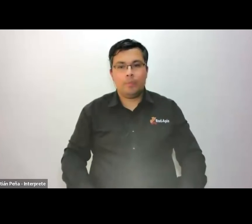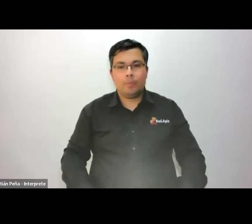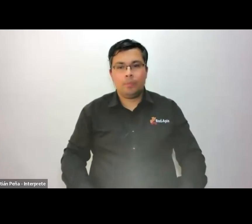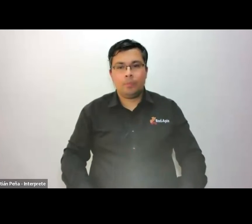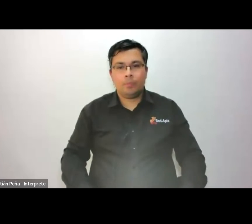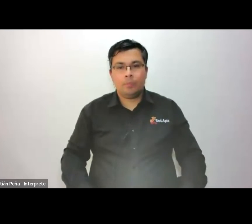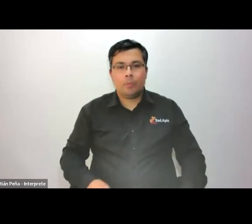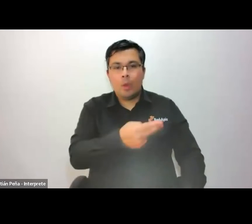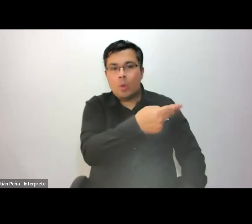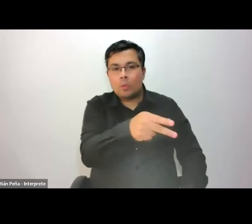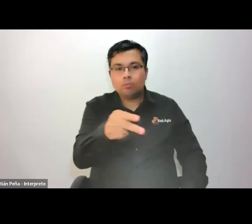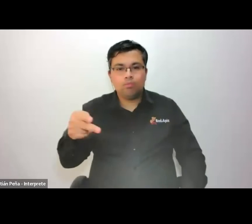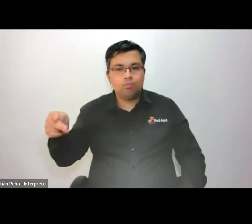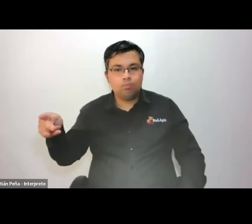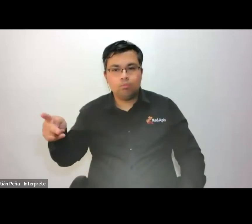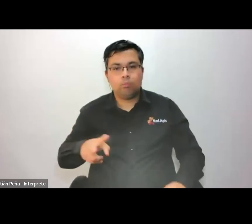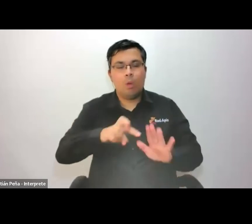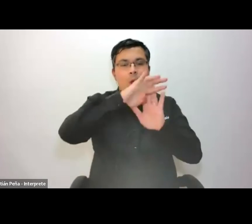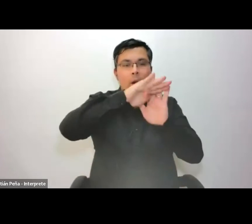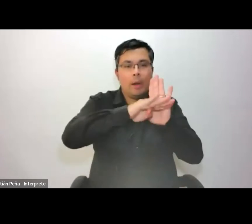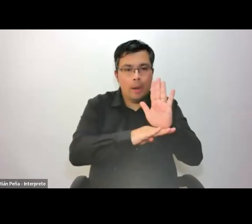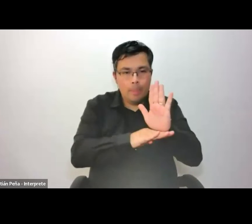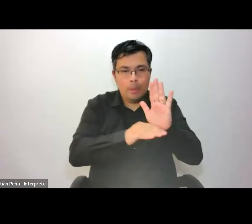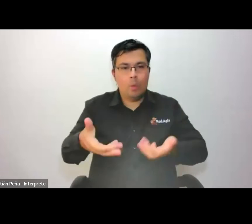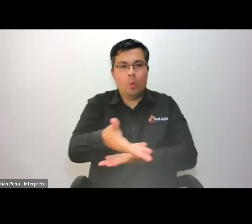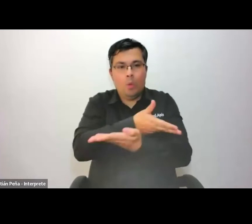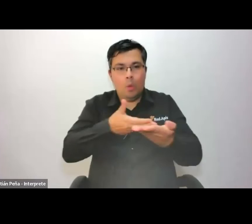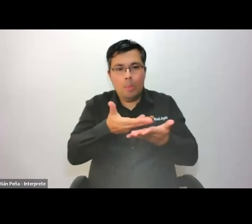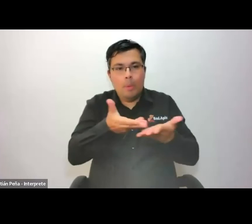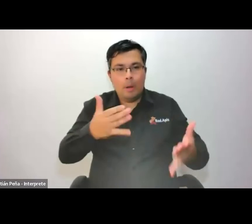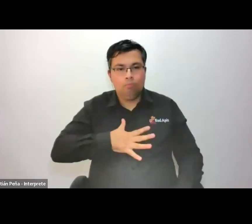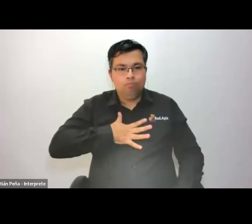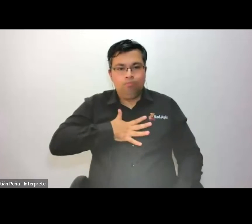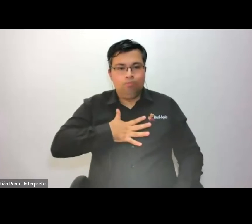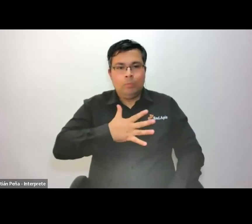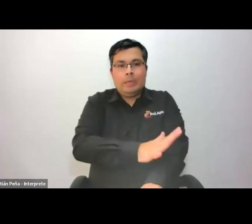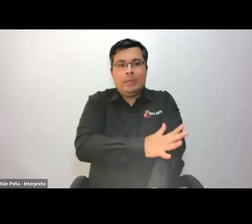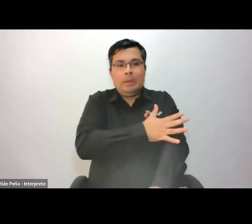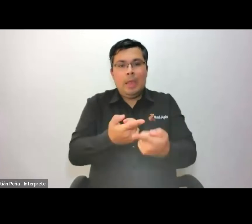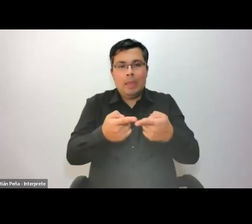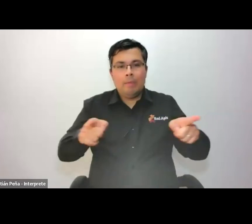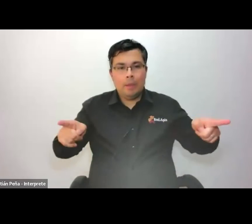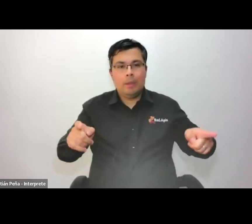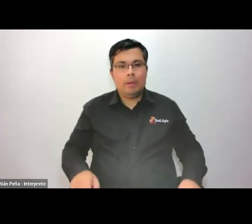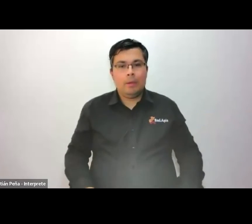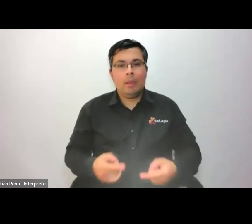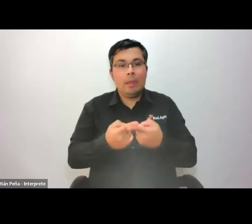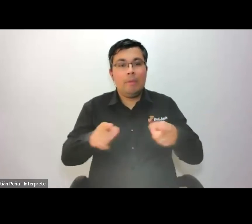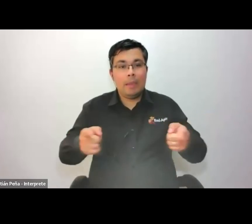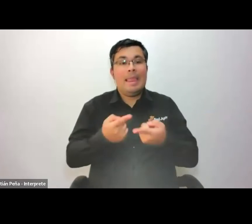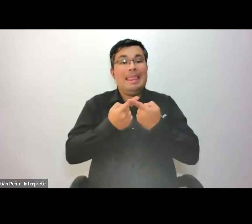de convivencia, ¿no? Para que sean sensibles a las distintas diferencias y, por supuesto, también a la atención de estudiantes neurodivergentes.